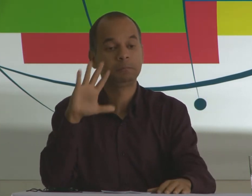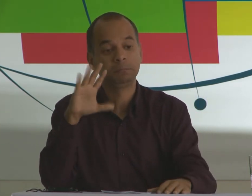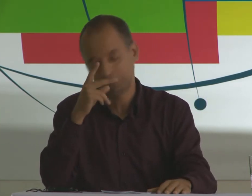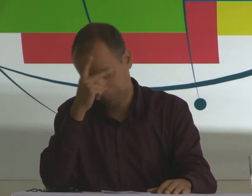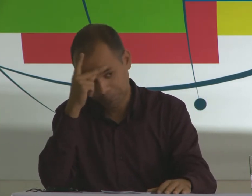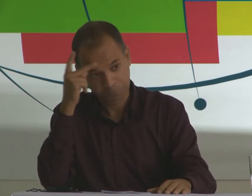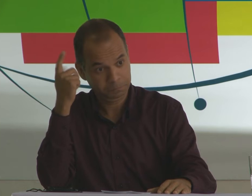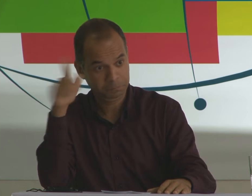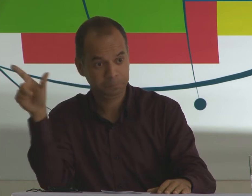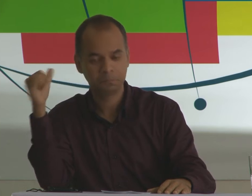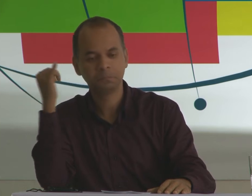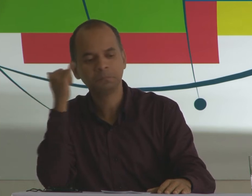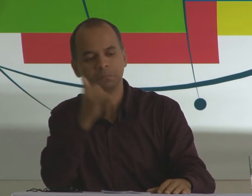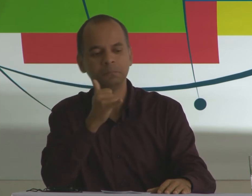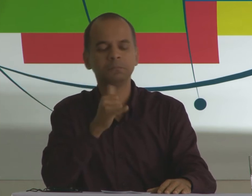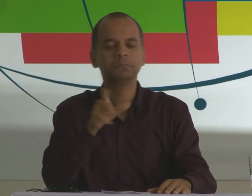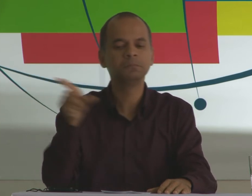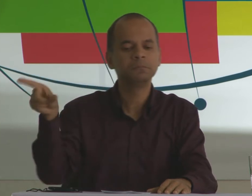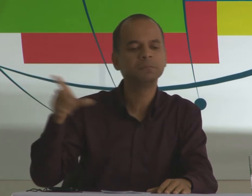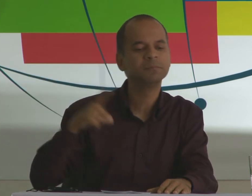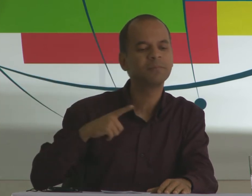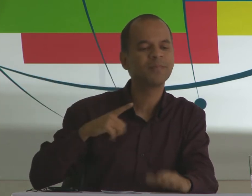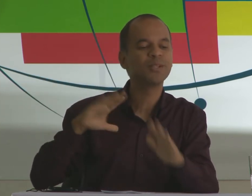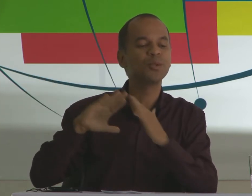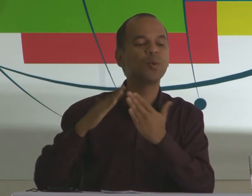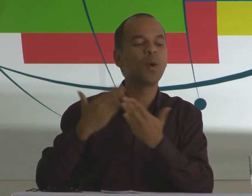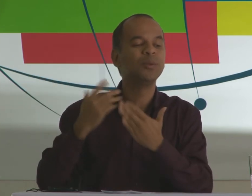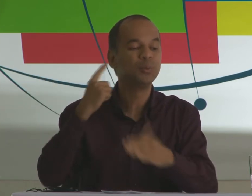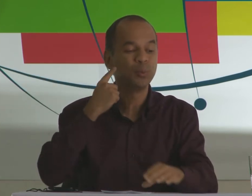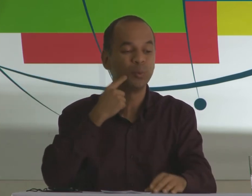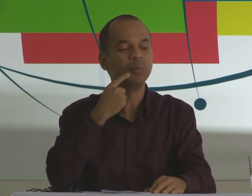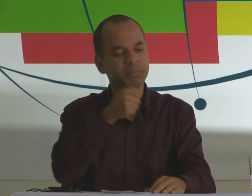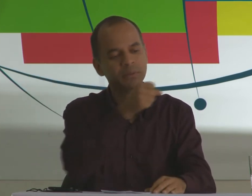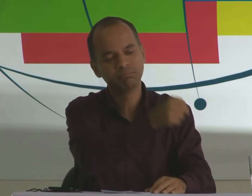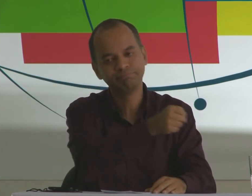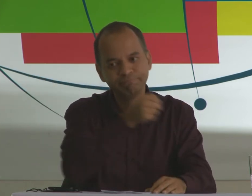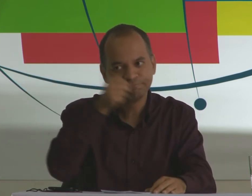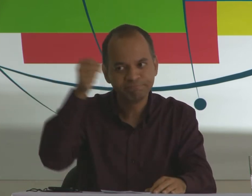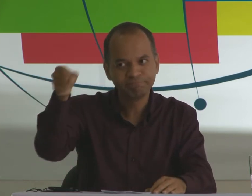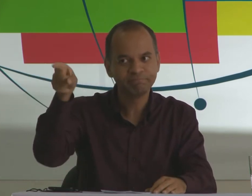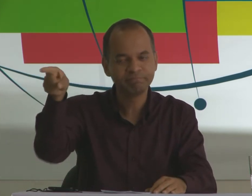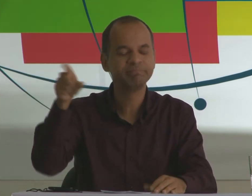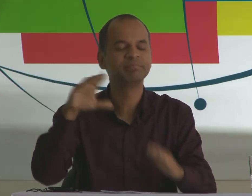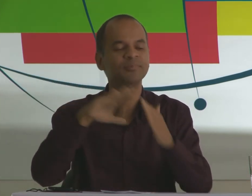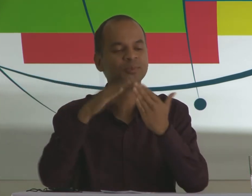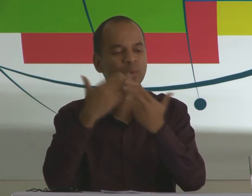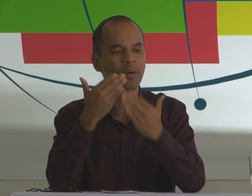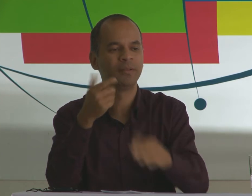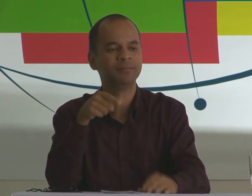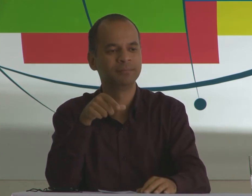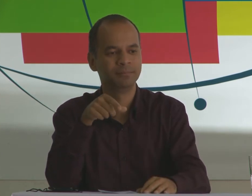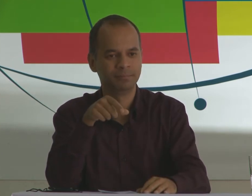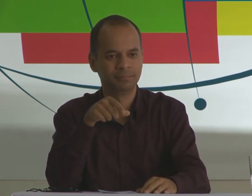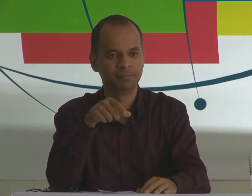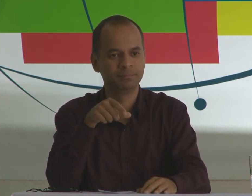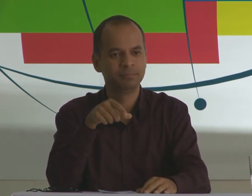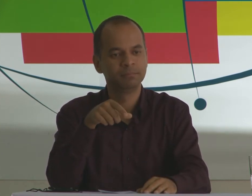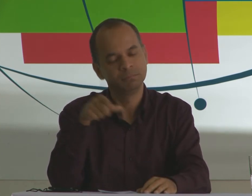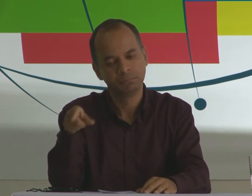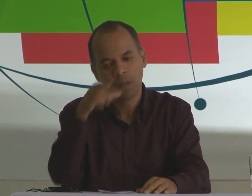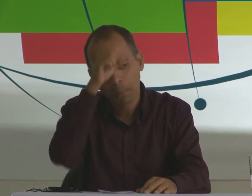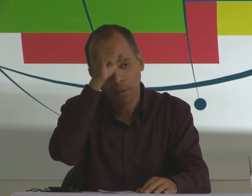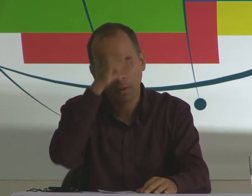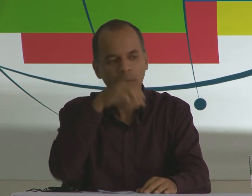fazer? Os pais ficaram simplesmente preocupados quando eles receberam essa notícia, o fato também de haver um surdo agora dentro